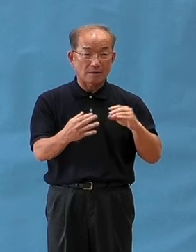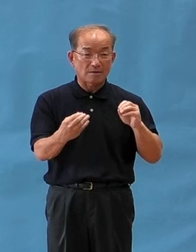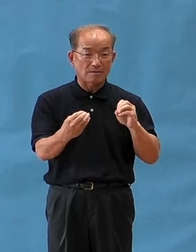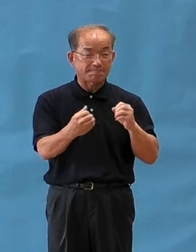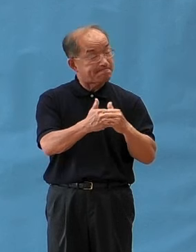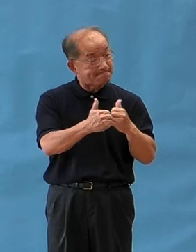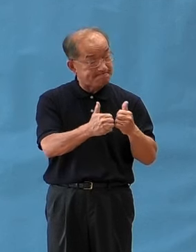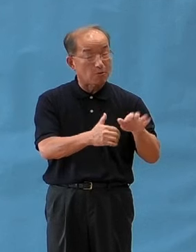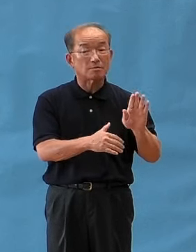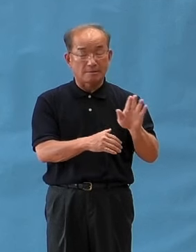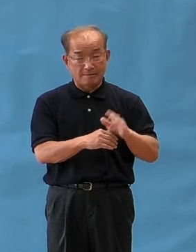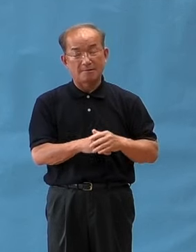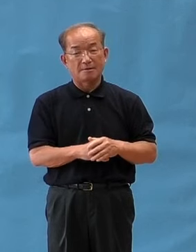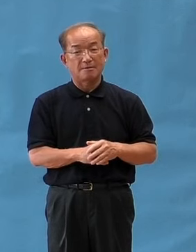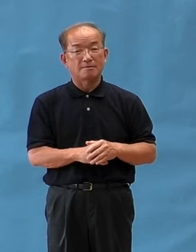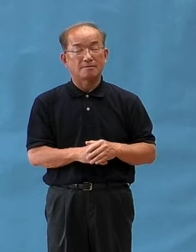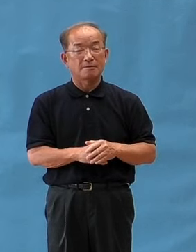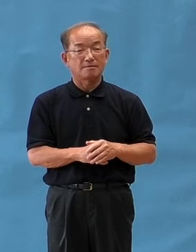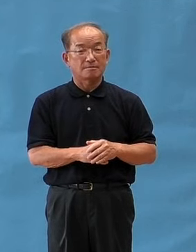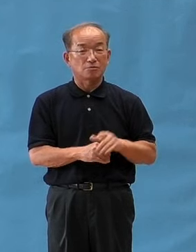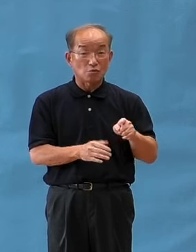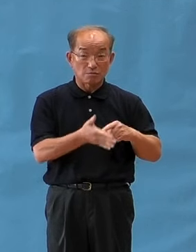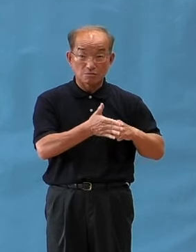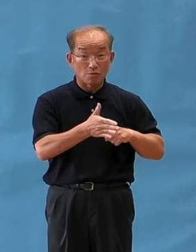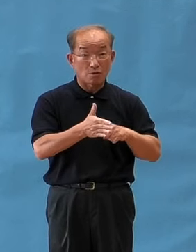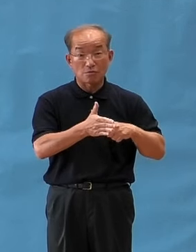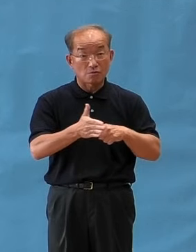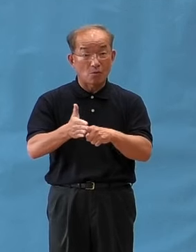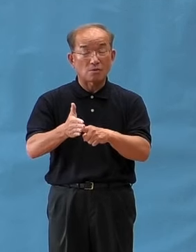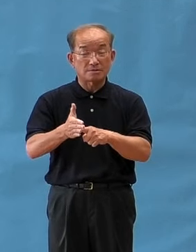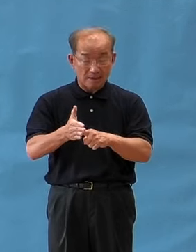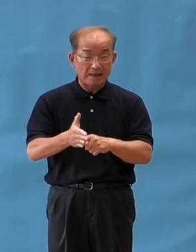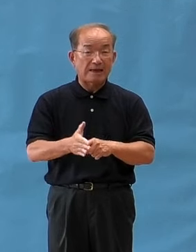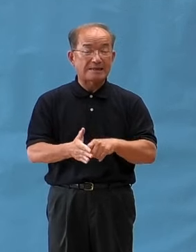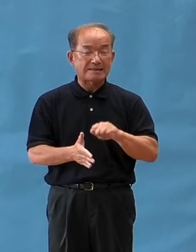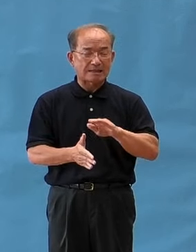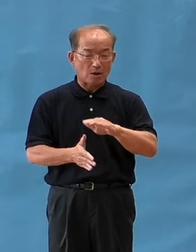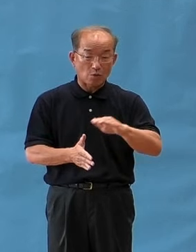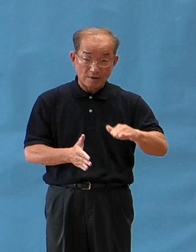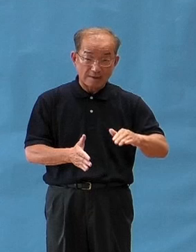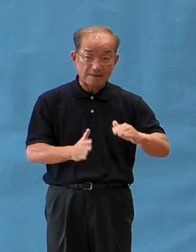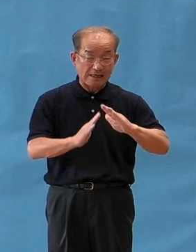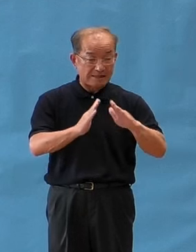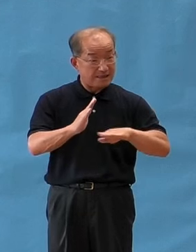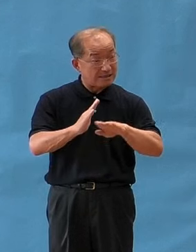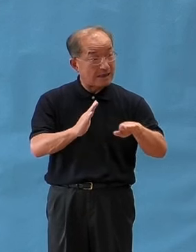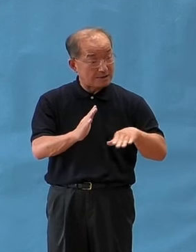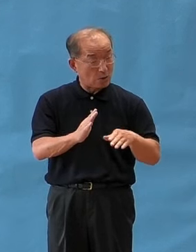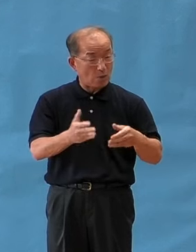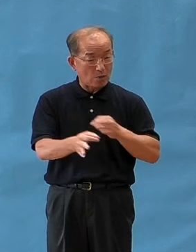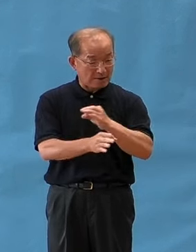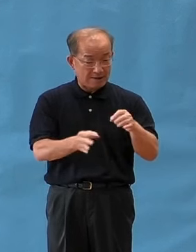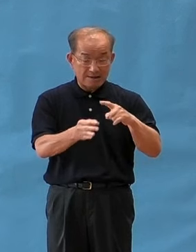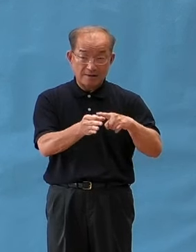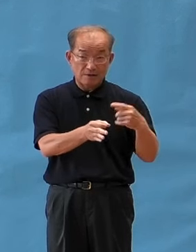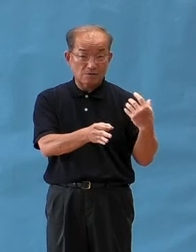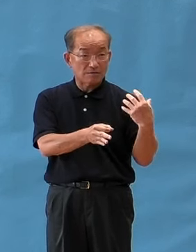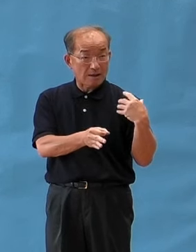ずれは残るけども、そういう努力をして、なんとかその子育て世帯の経済的負担の軽減をしようと